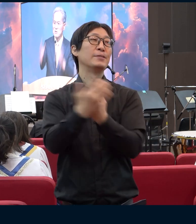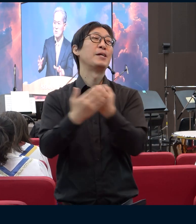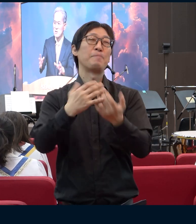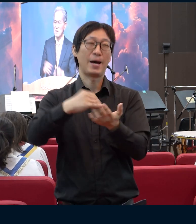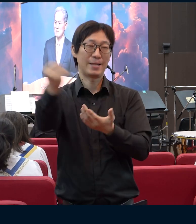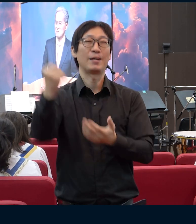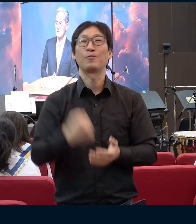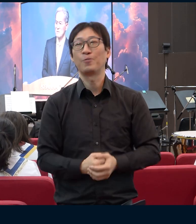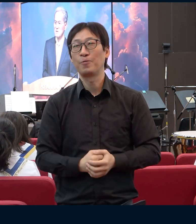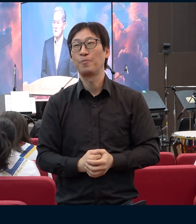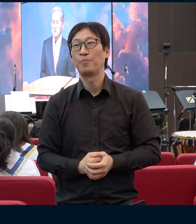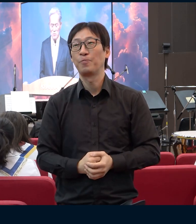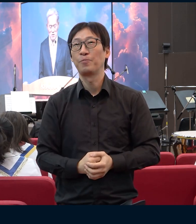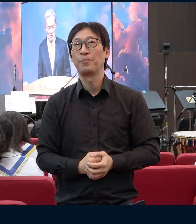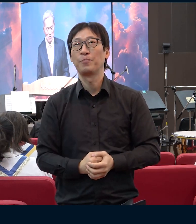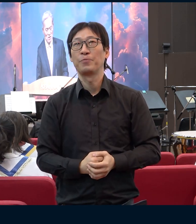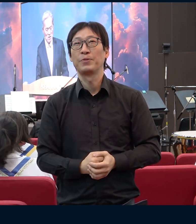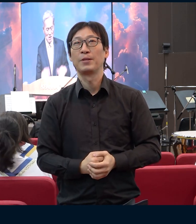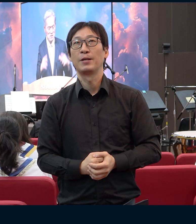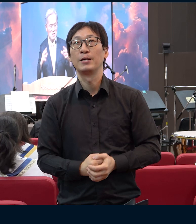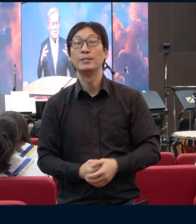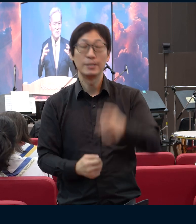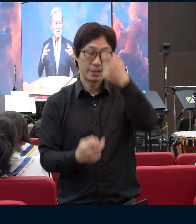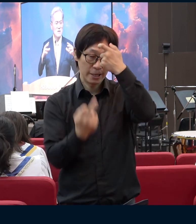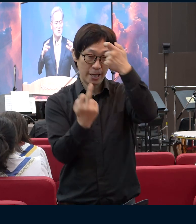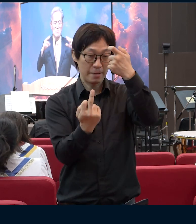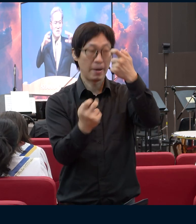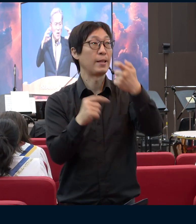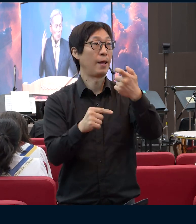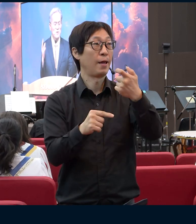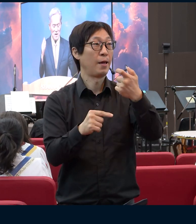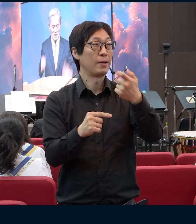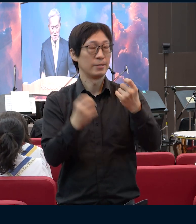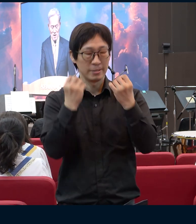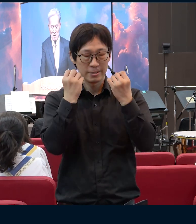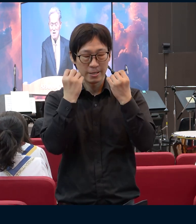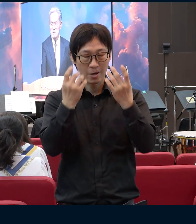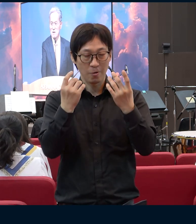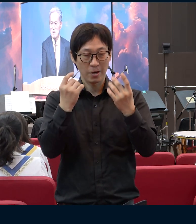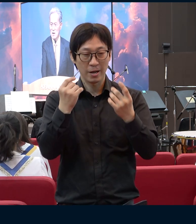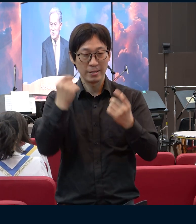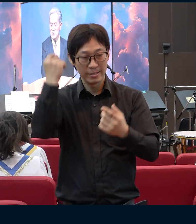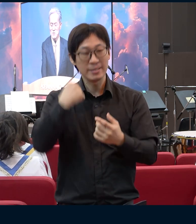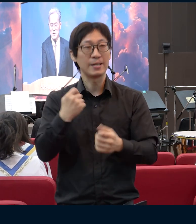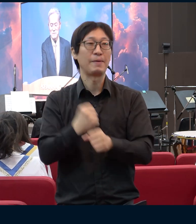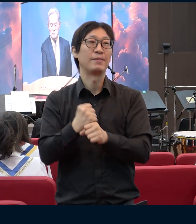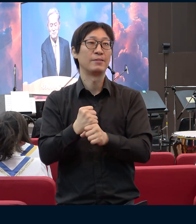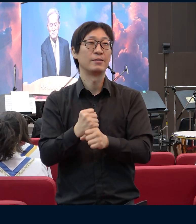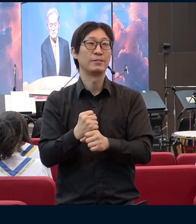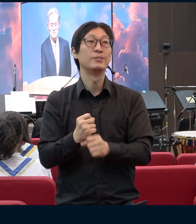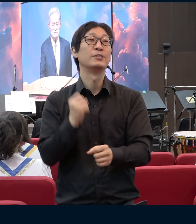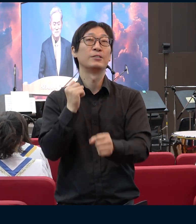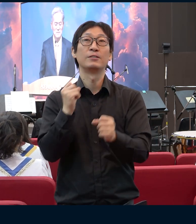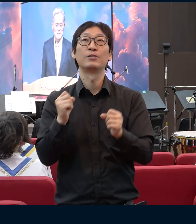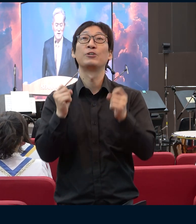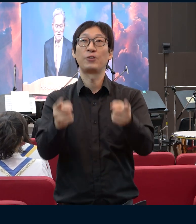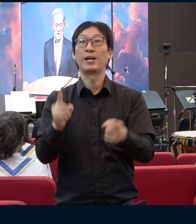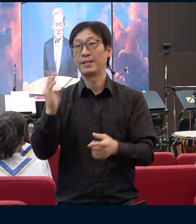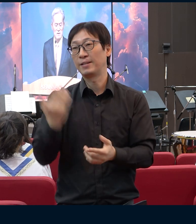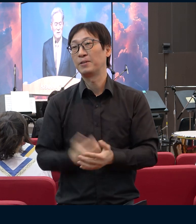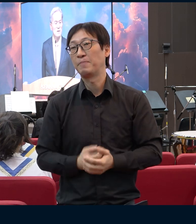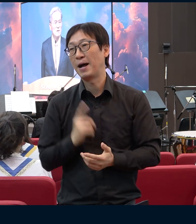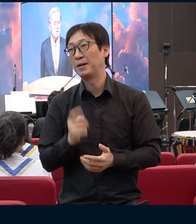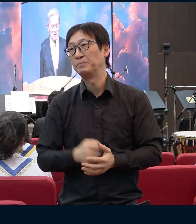겟세마네가 바로 그런 것이다. 그러면서 겟세마네를 정말 새롭게 깨닫게 하셨습니다.